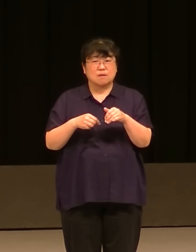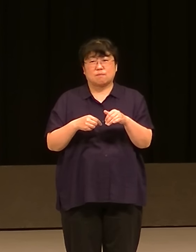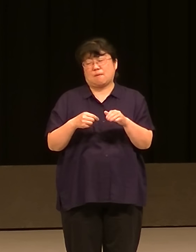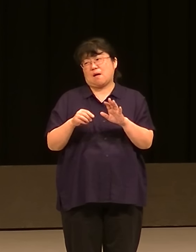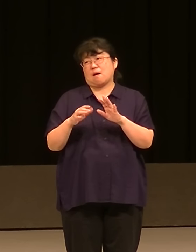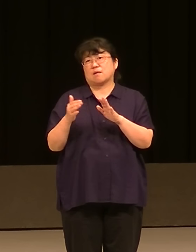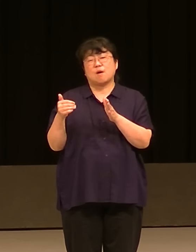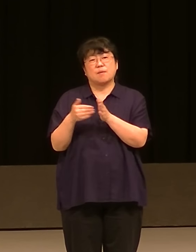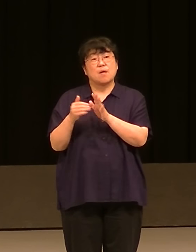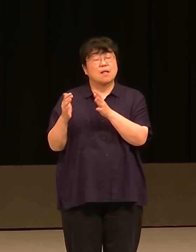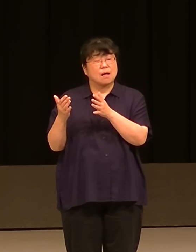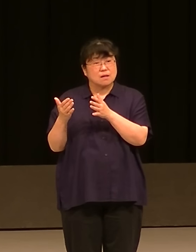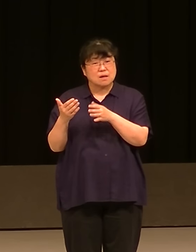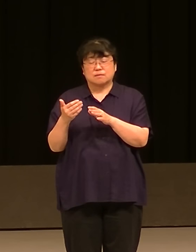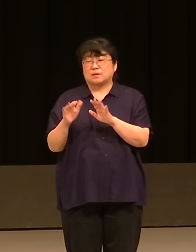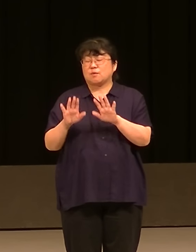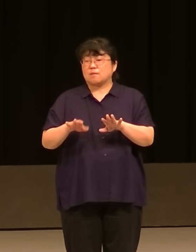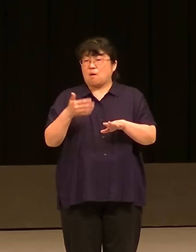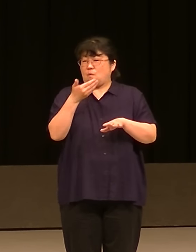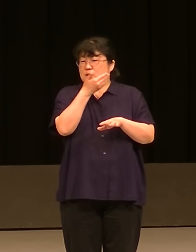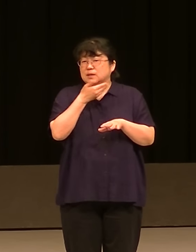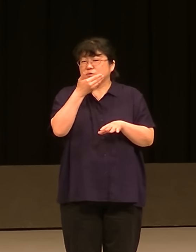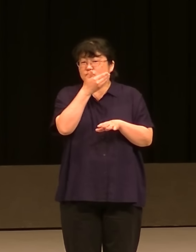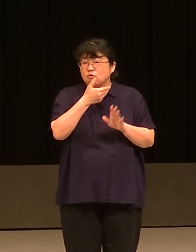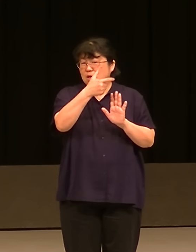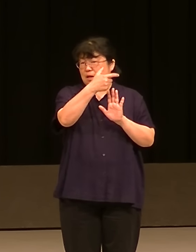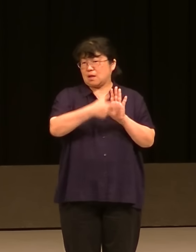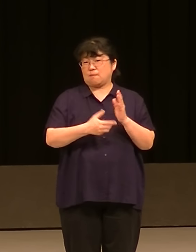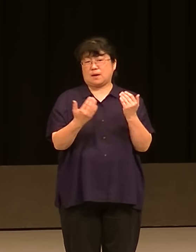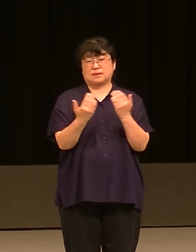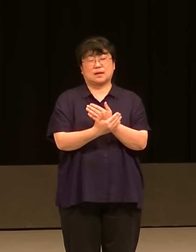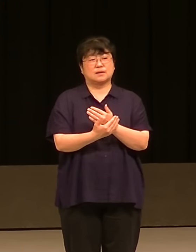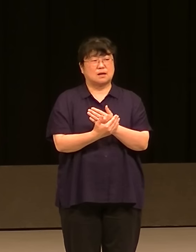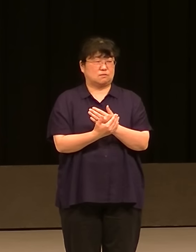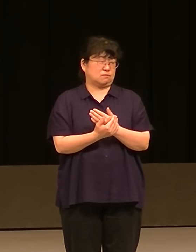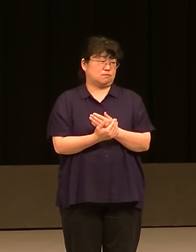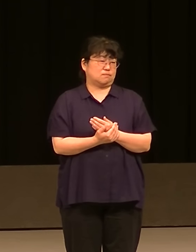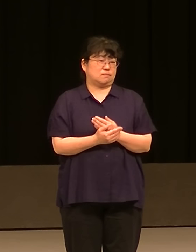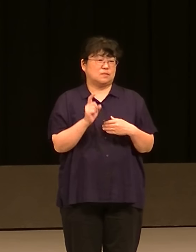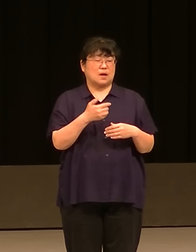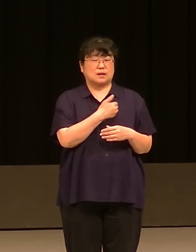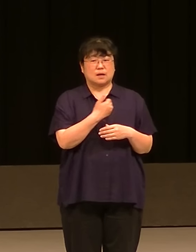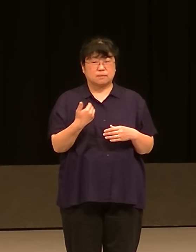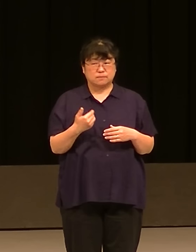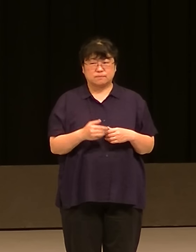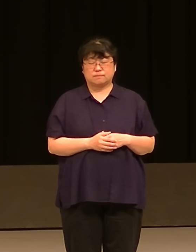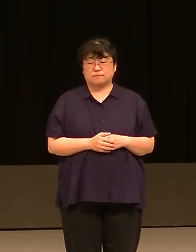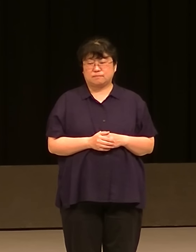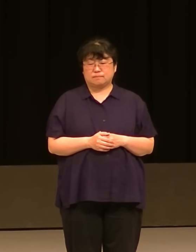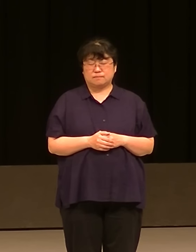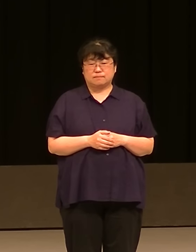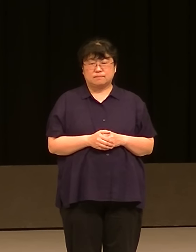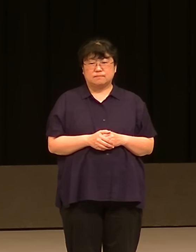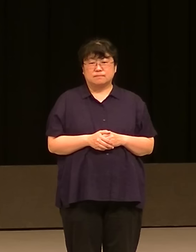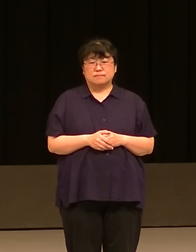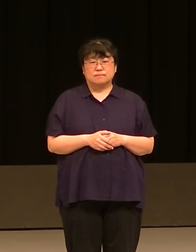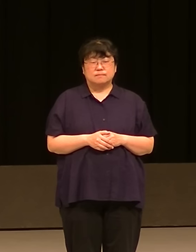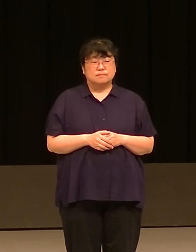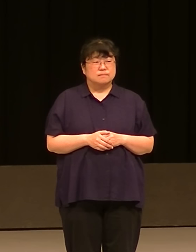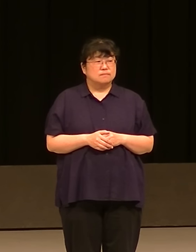ように、重要なテーマになってきているということが間違いなく言える、というわけというふうに思います